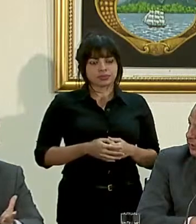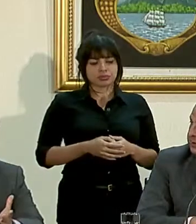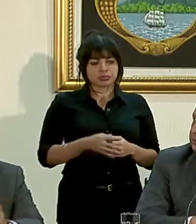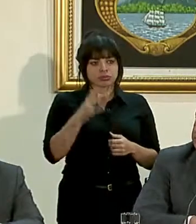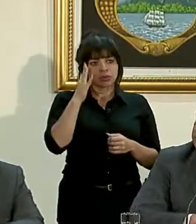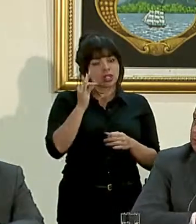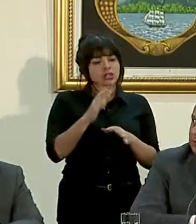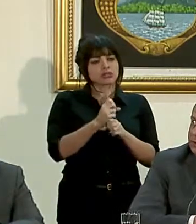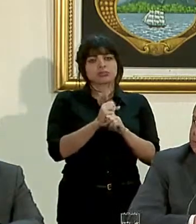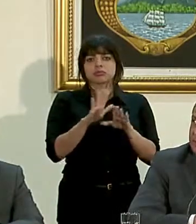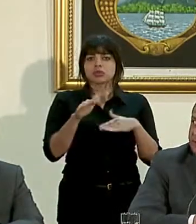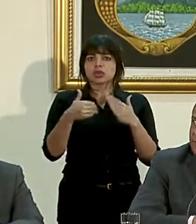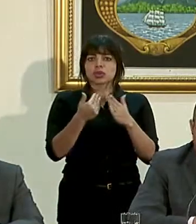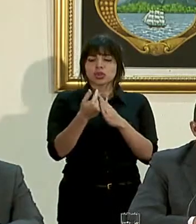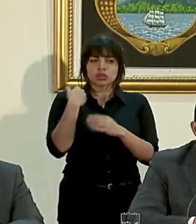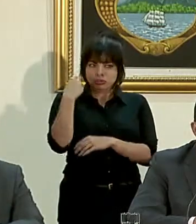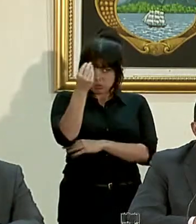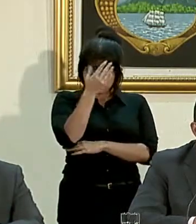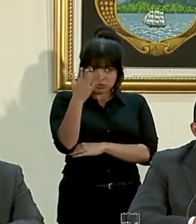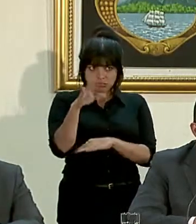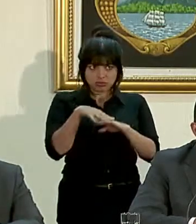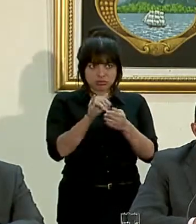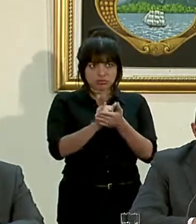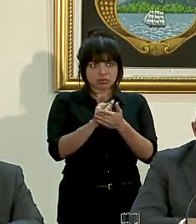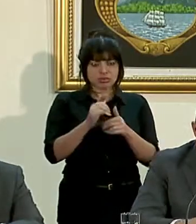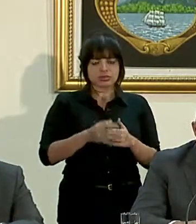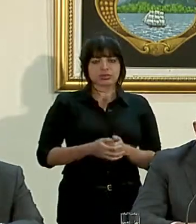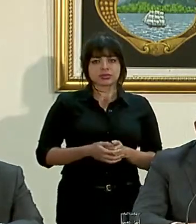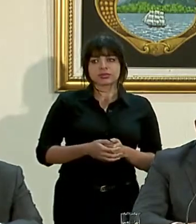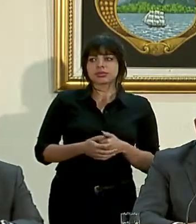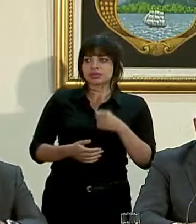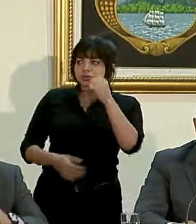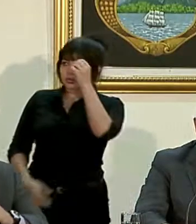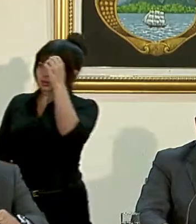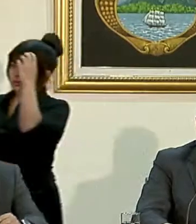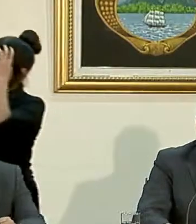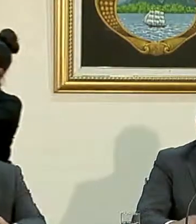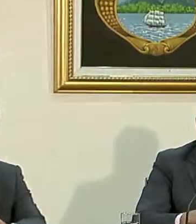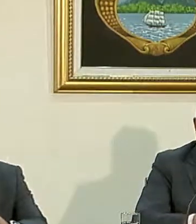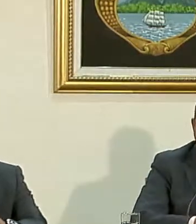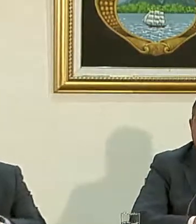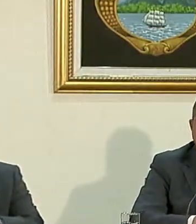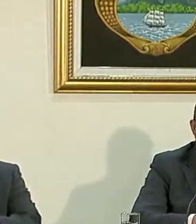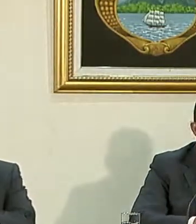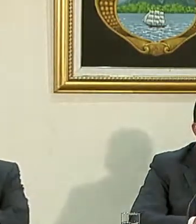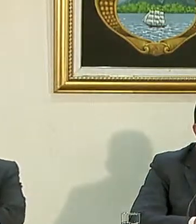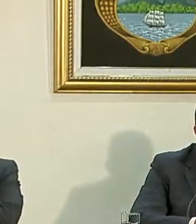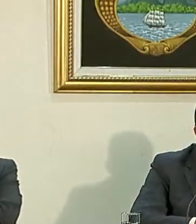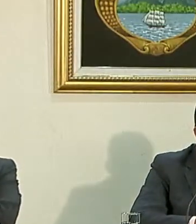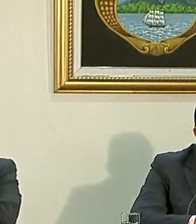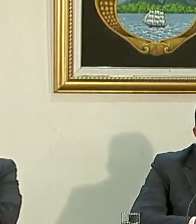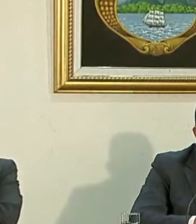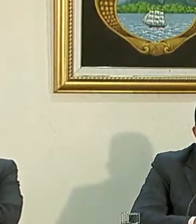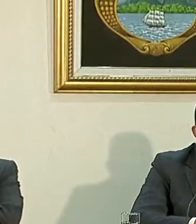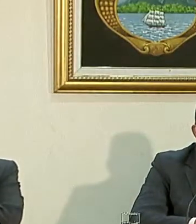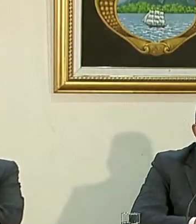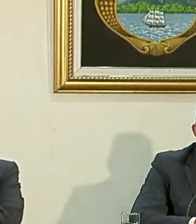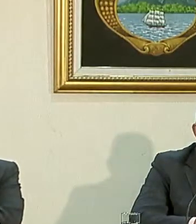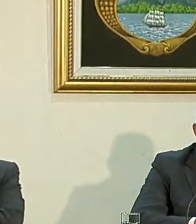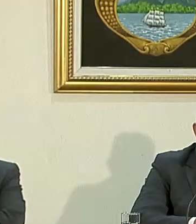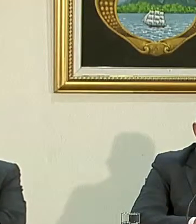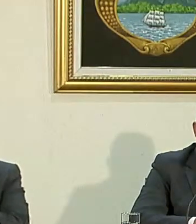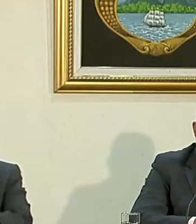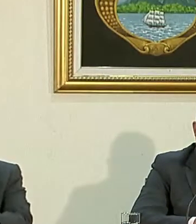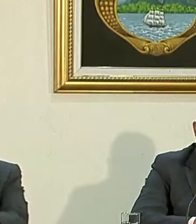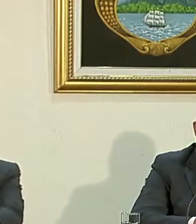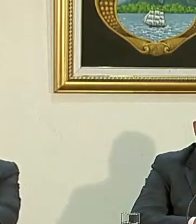Creo que eso es todo lo que tengo que informar de este Consejo de Gobierno. Vamos a iniciar un periodo de preguntas, levantando